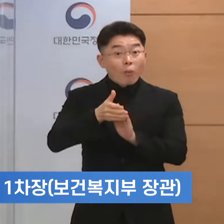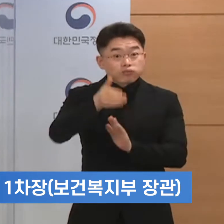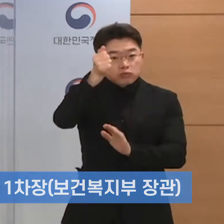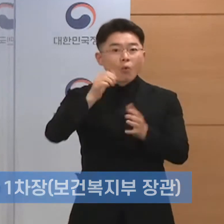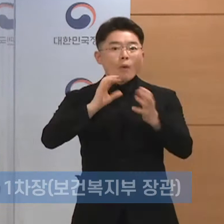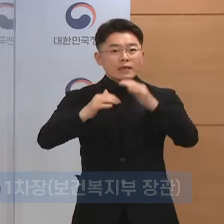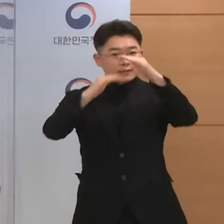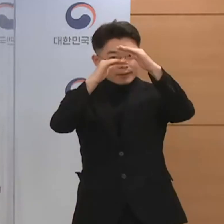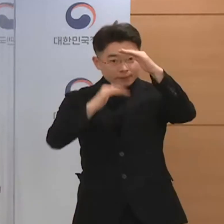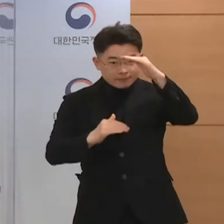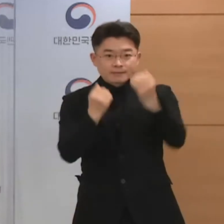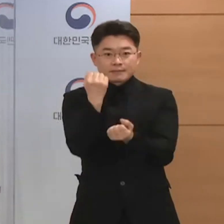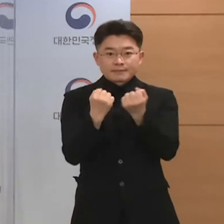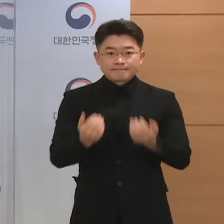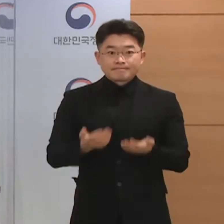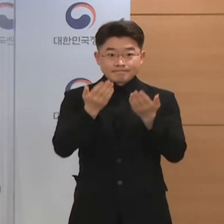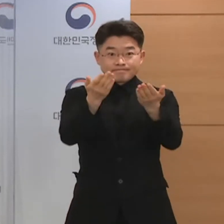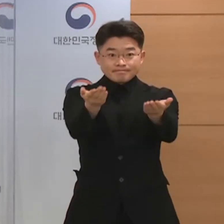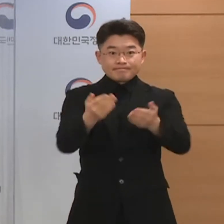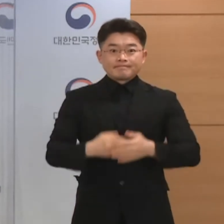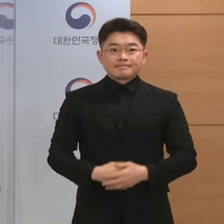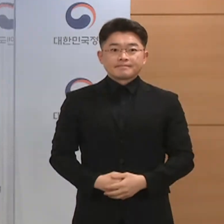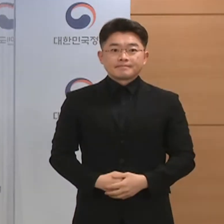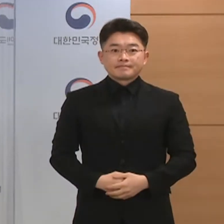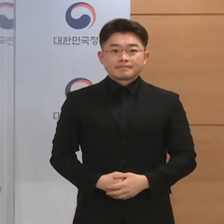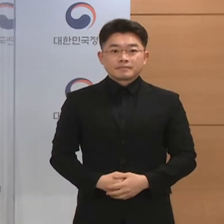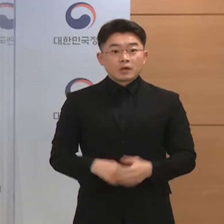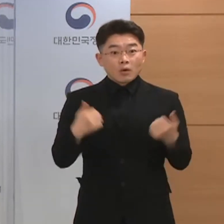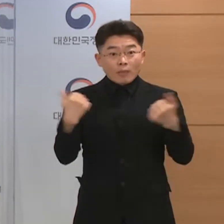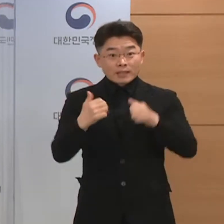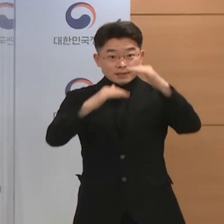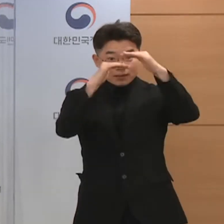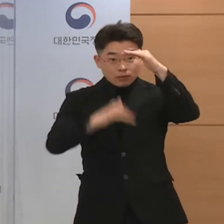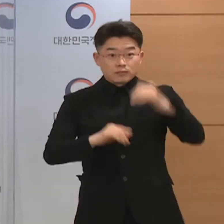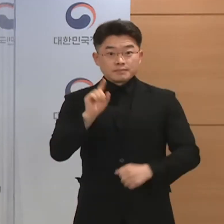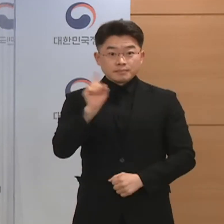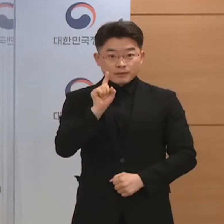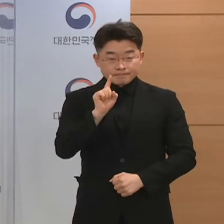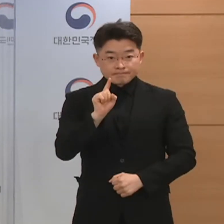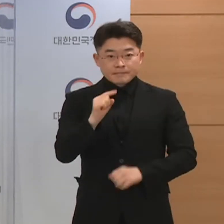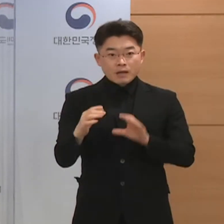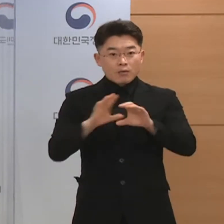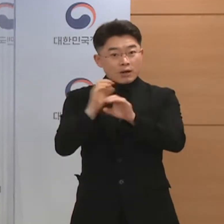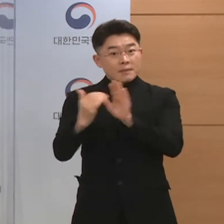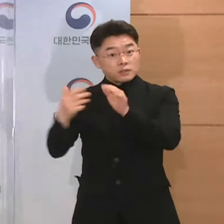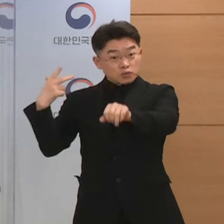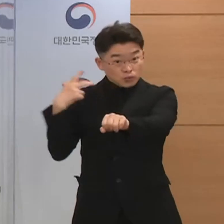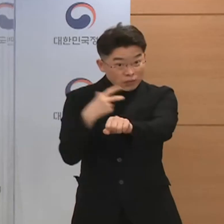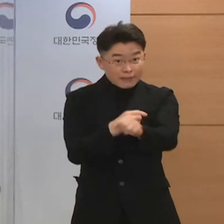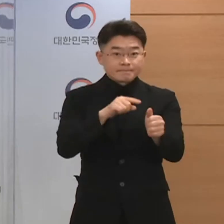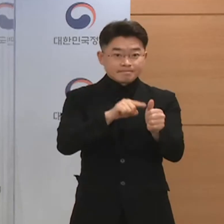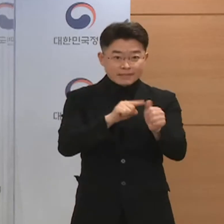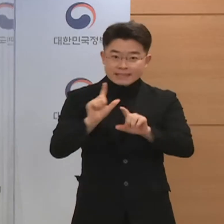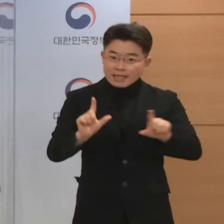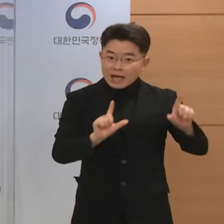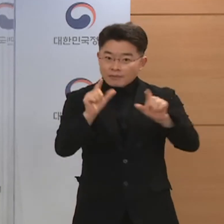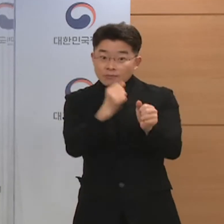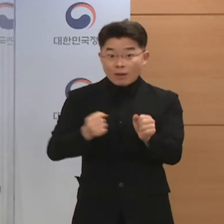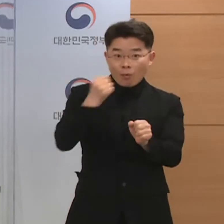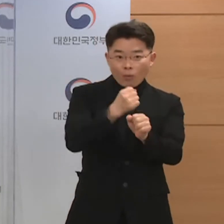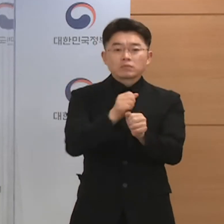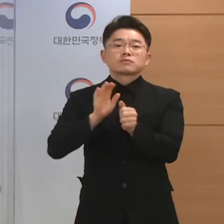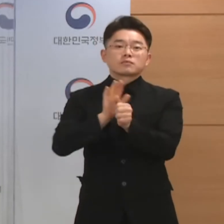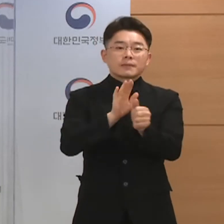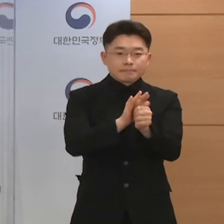브리핑을 시작하겠습니다. 오늘 중대본 회의에서는 예방접종 완료자의 일상 회복 지원 방안에 대해서